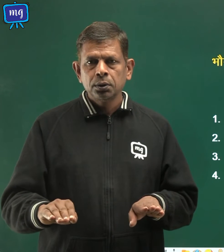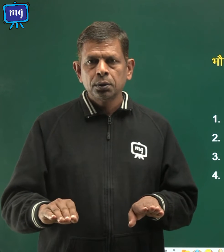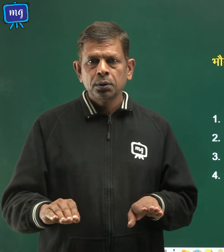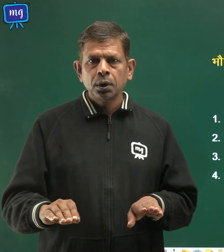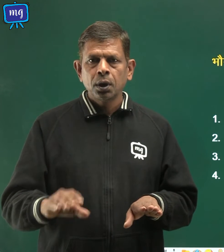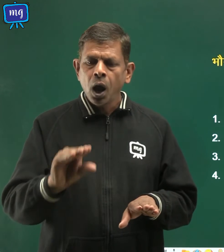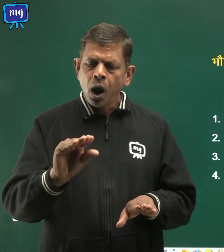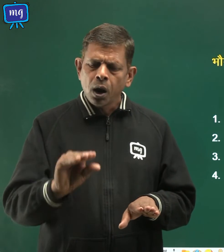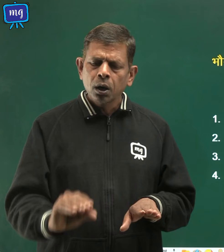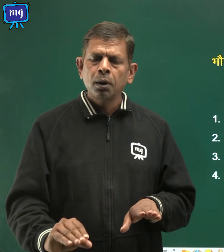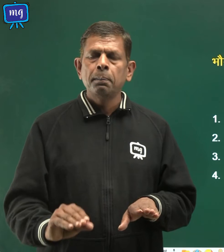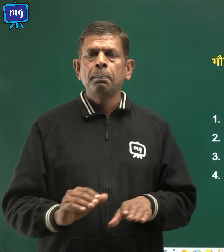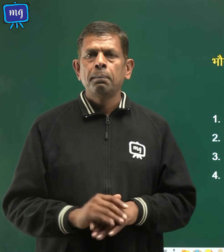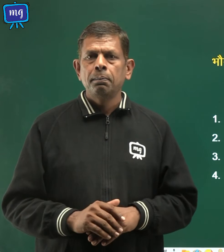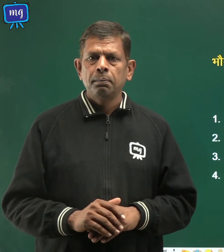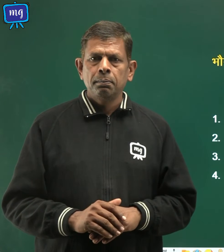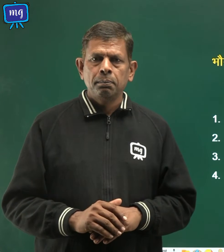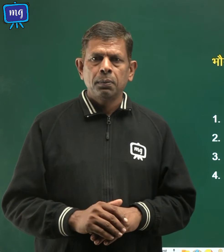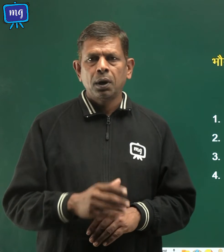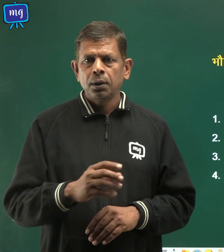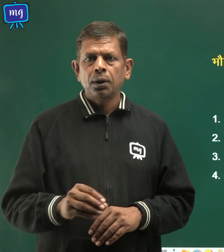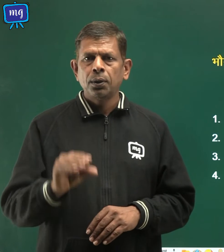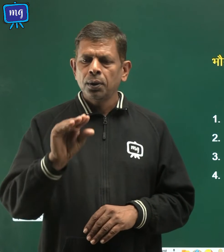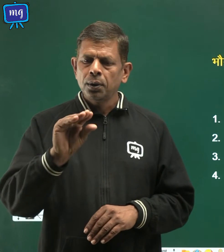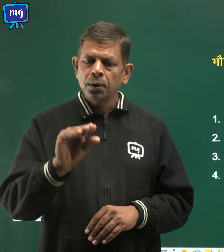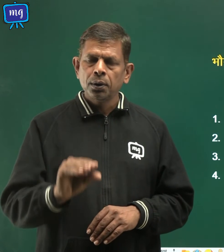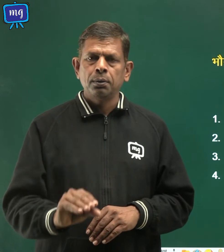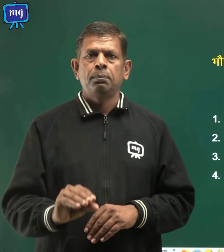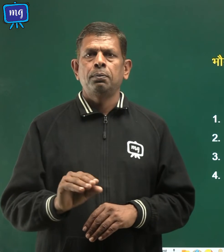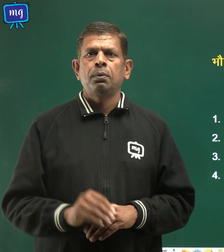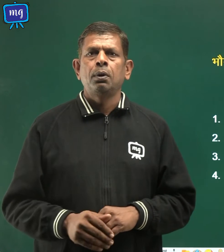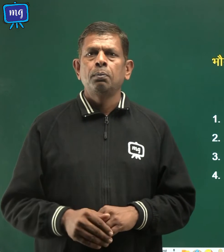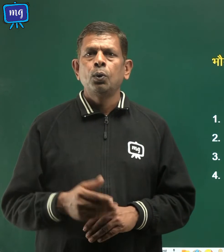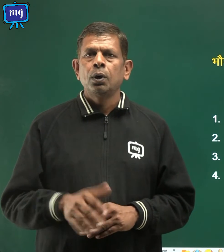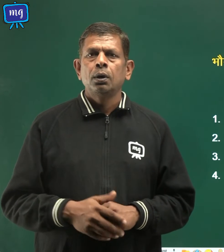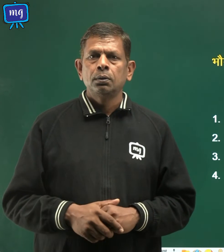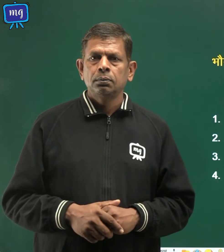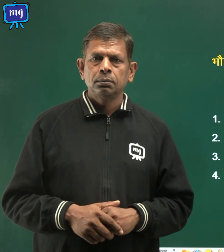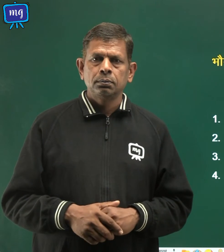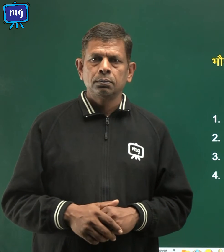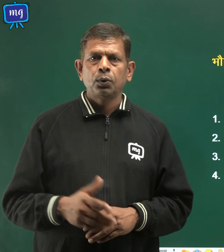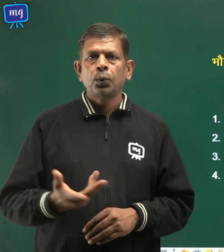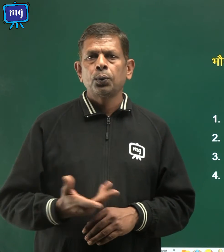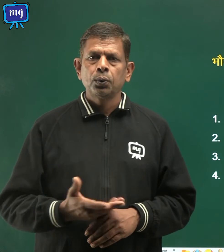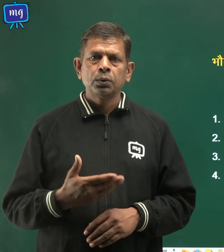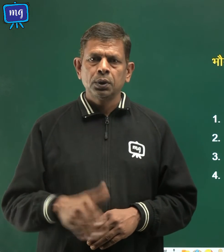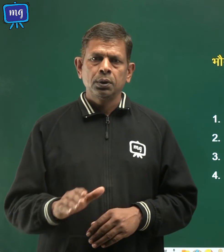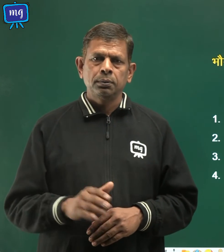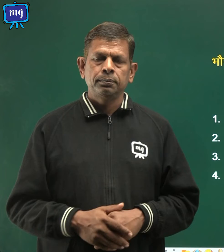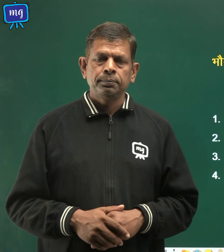अवक्षय अर्थात भौमजल स्तर कम होना क्यों होता है।